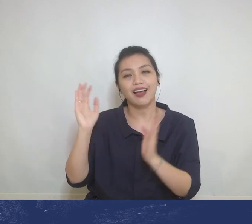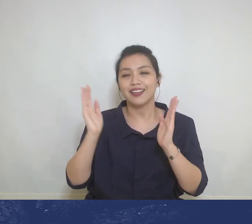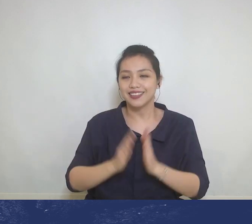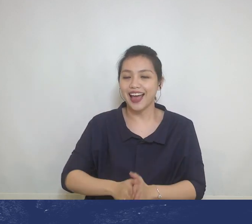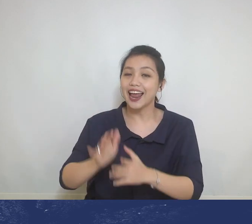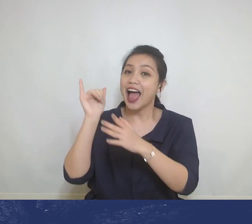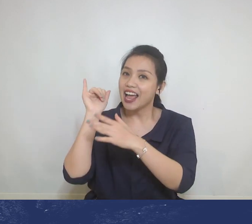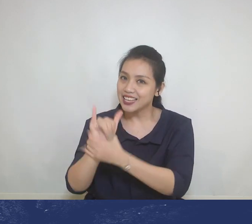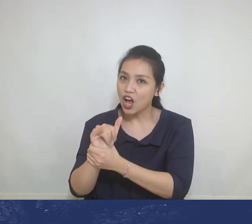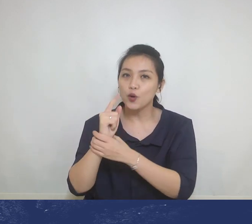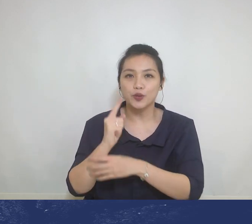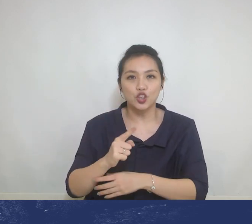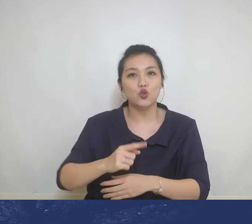loh.